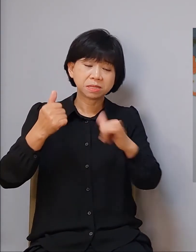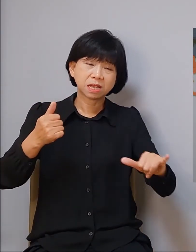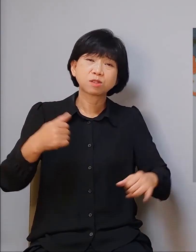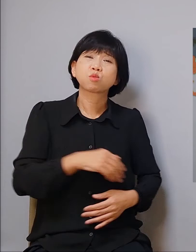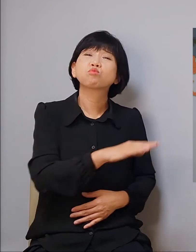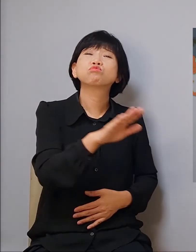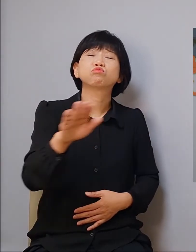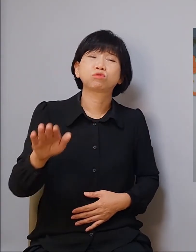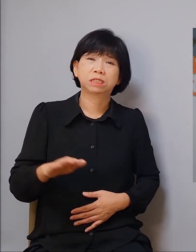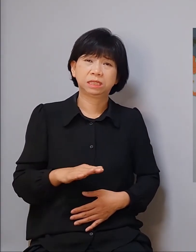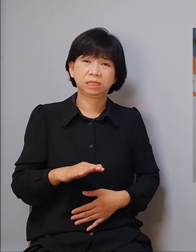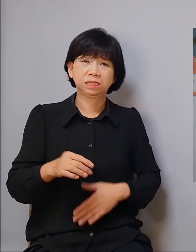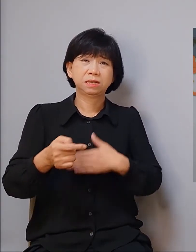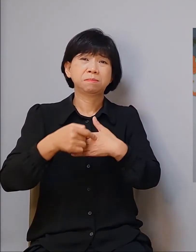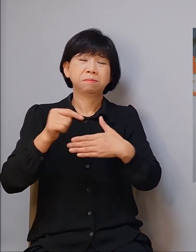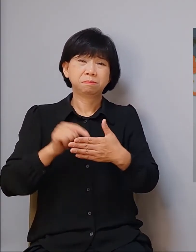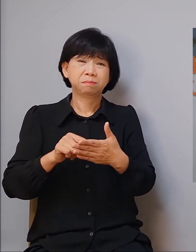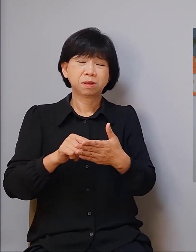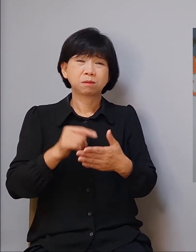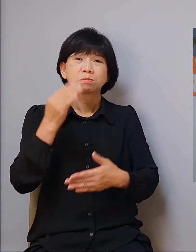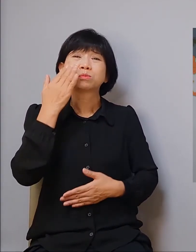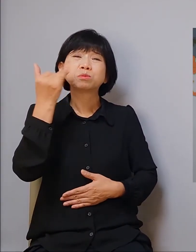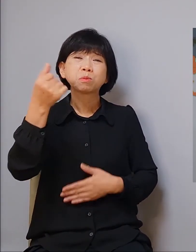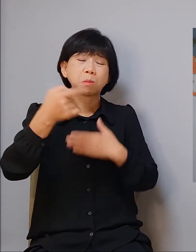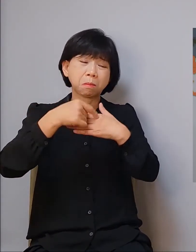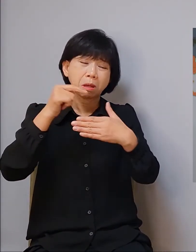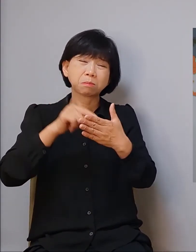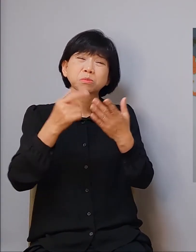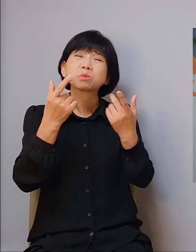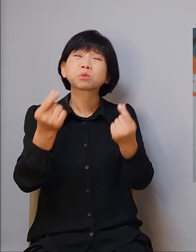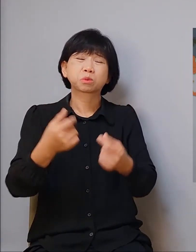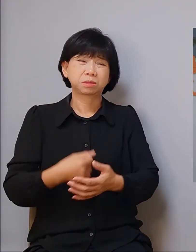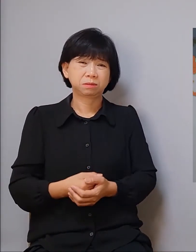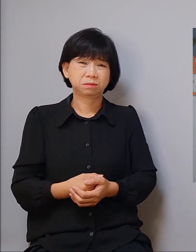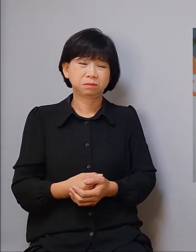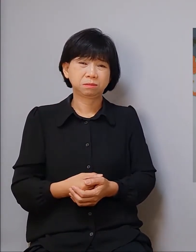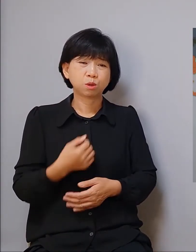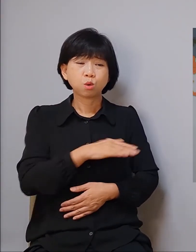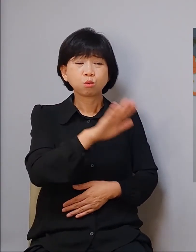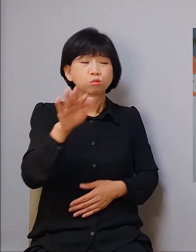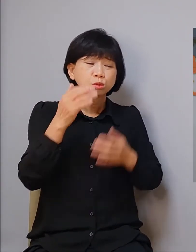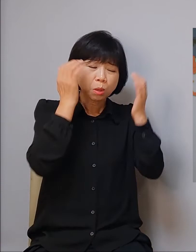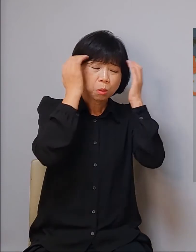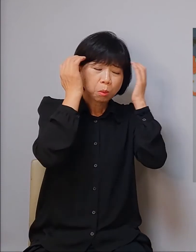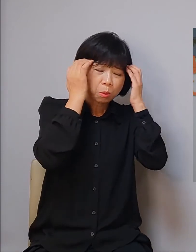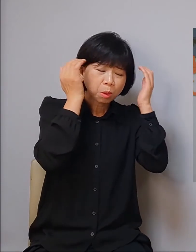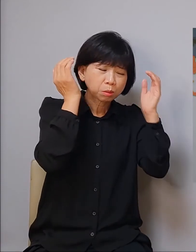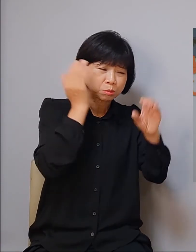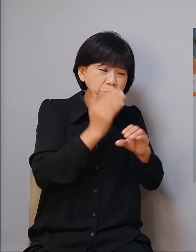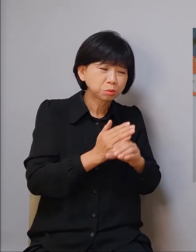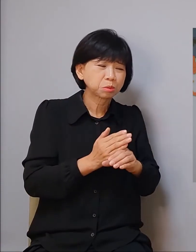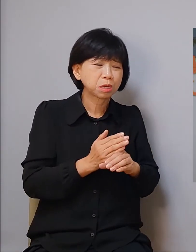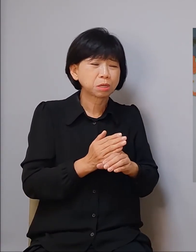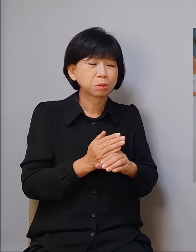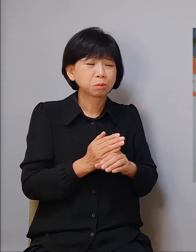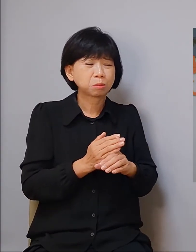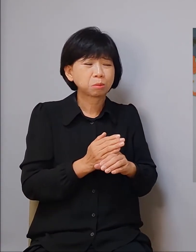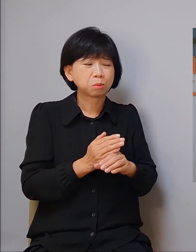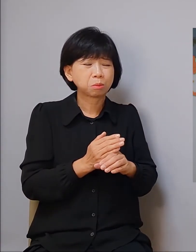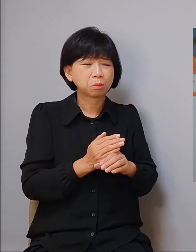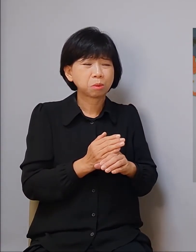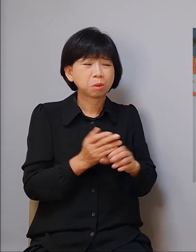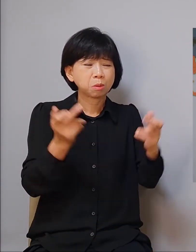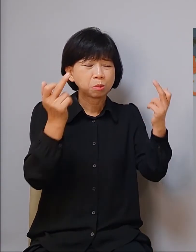향한 마음이 동일하시지 않겠어요? 우리가 고통당하고 고난당하고 역경의 구덩이에 던져지고 시련의 골짜기에 처박혀 있을